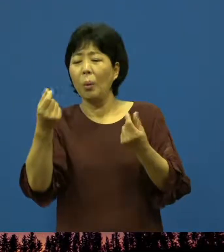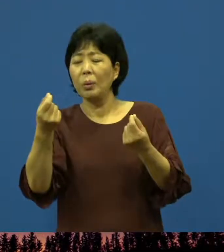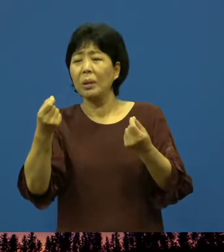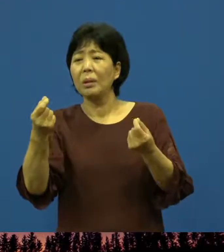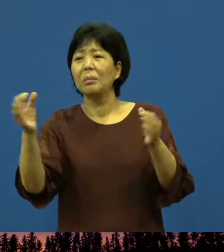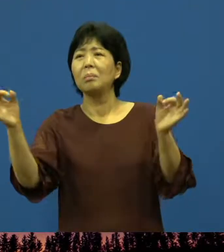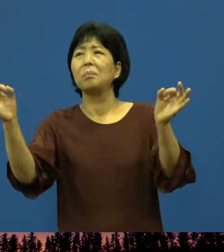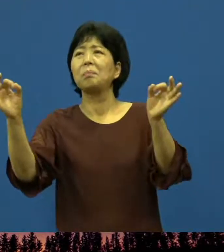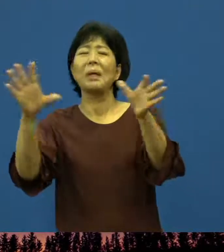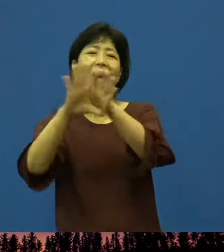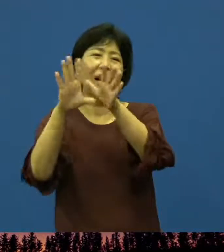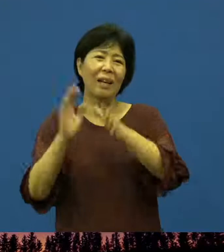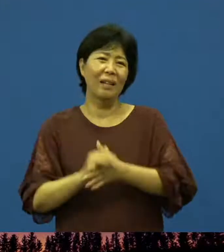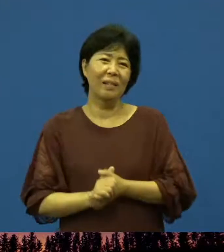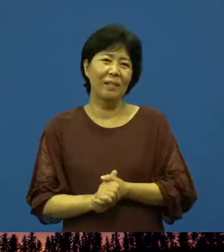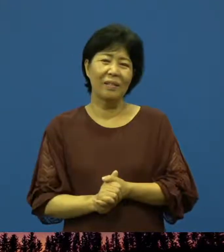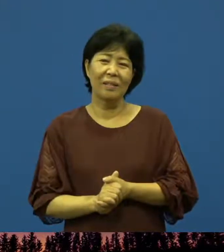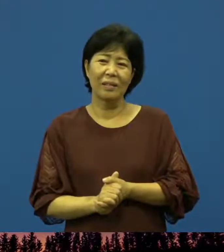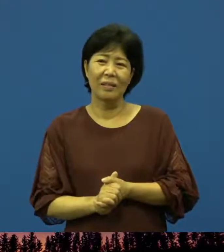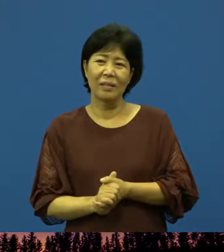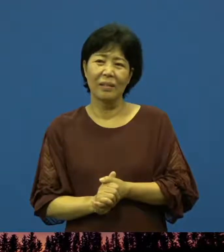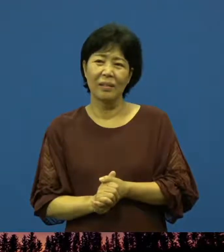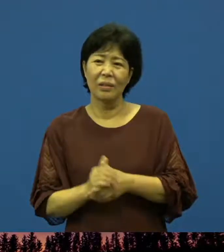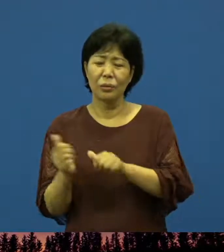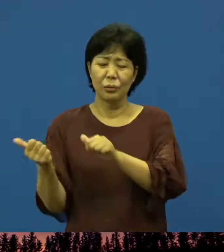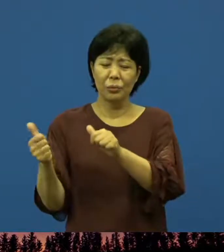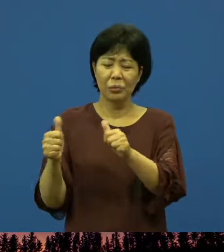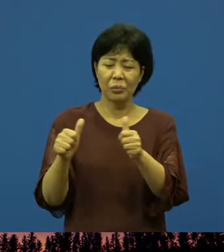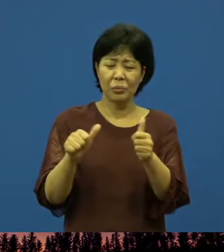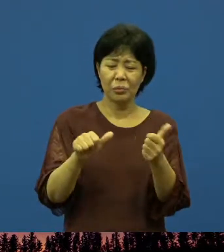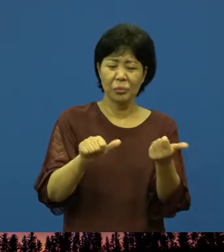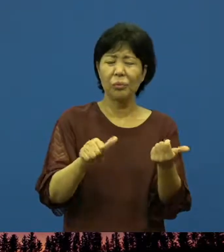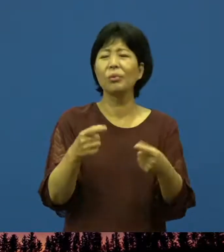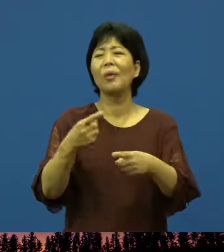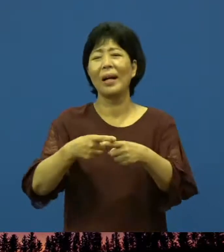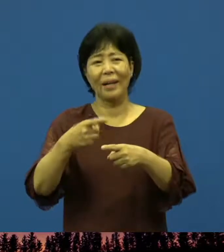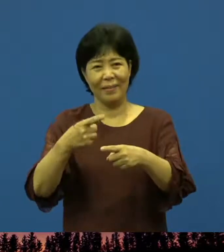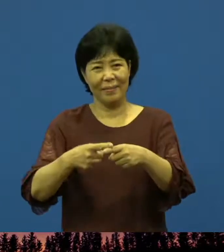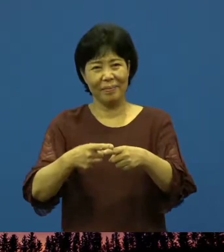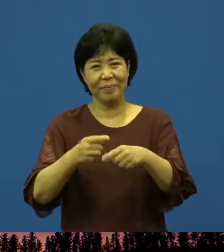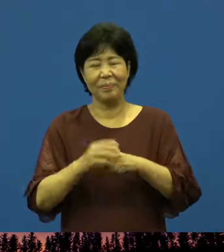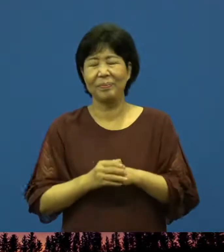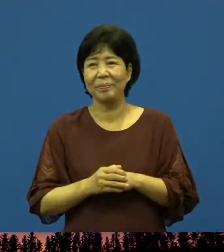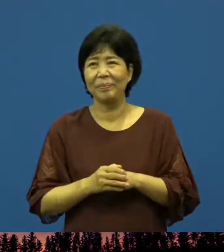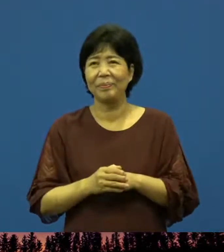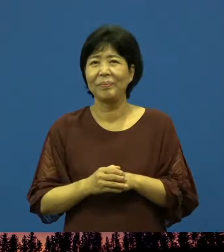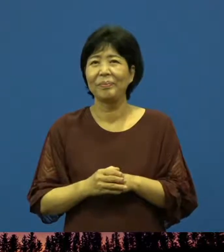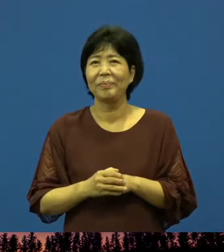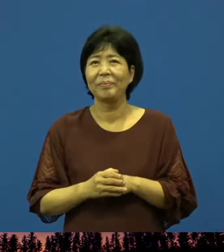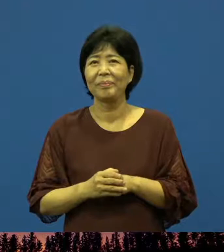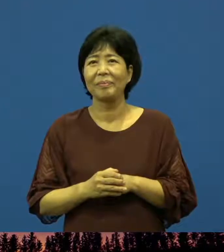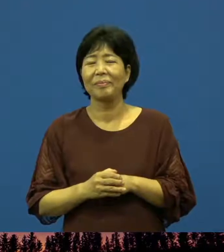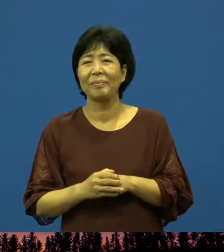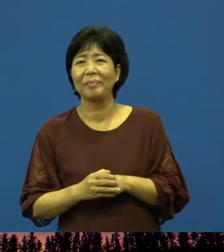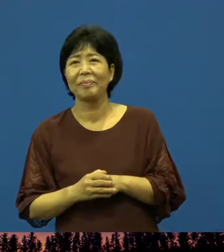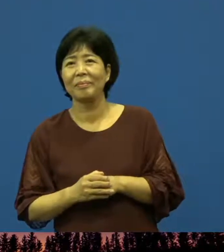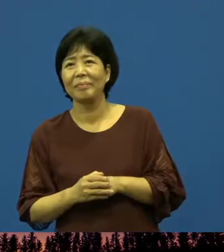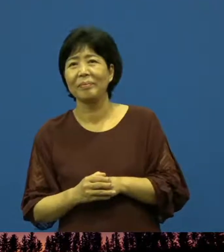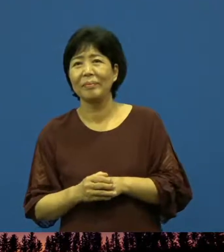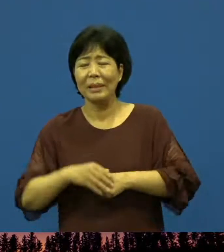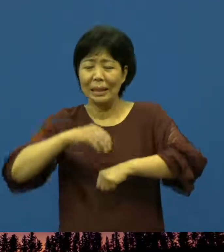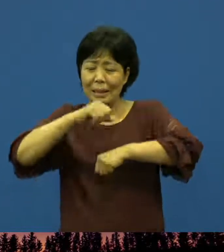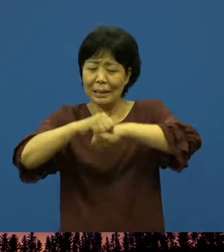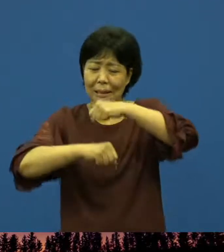연기처럼 사라져요. 생명은 생명인데 죽은 생명과 같은 것입니다. 생명의 질이 현저히 떨어져 있는 생명입니다. 질병으로부터 자유로운 몸이